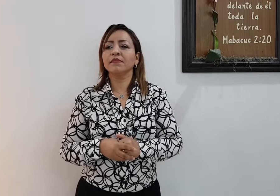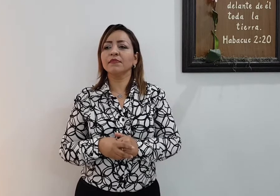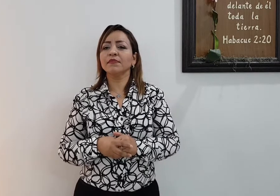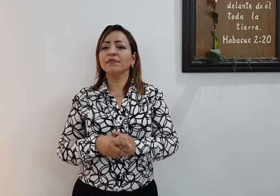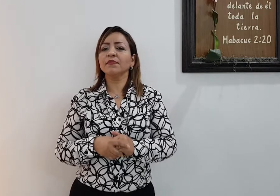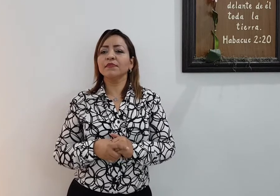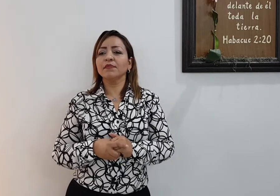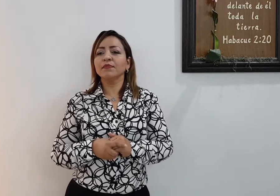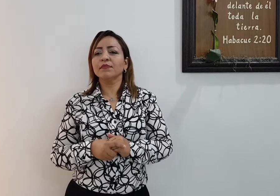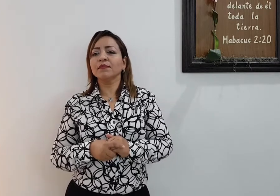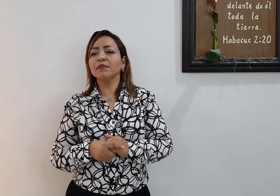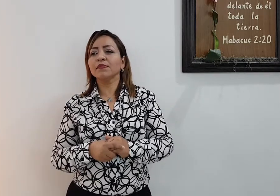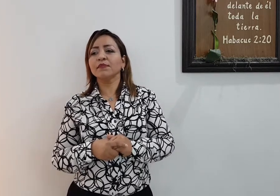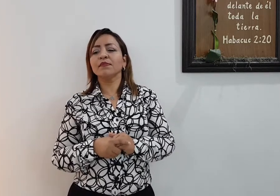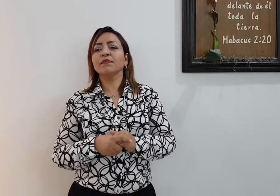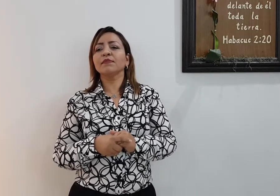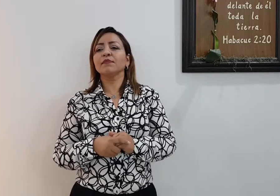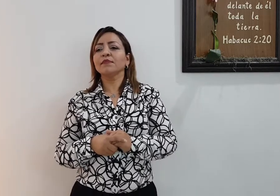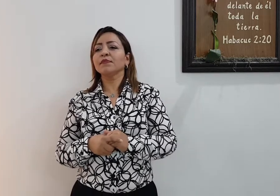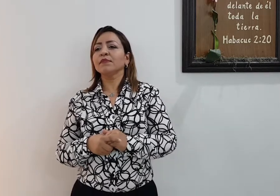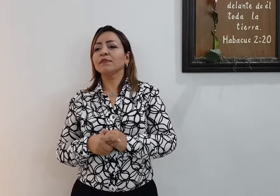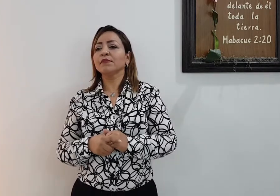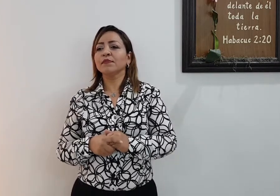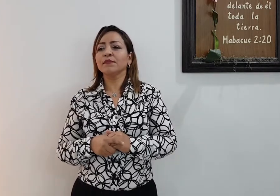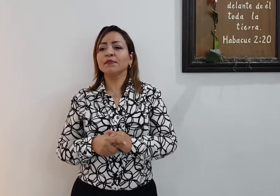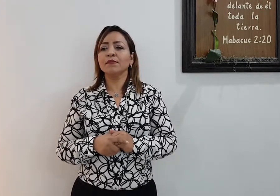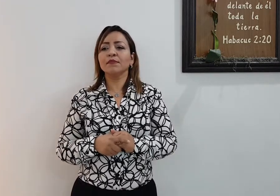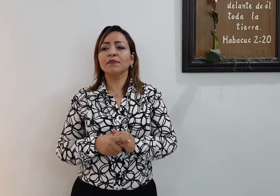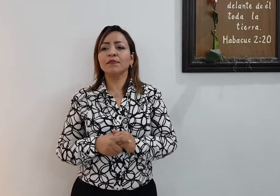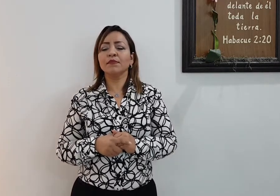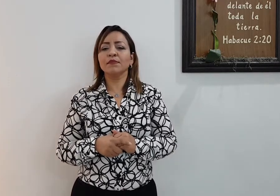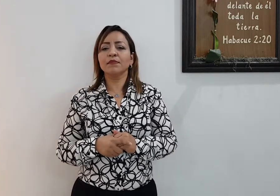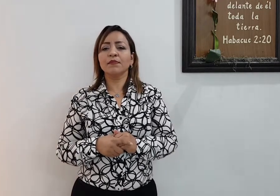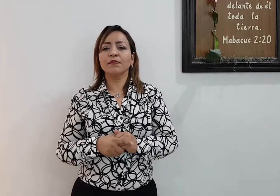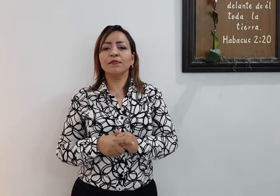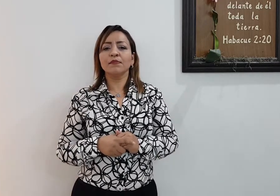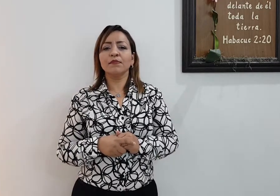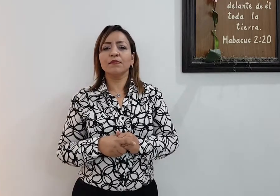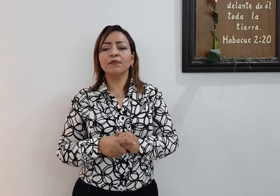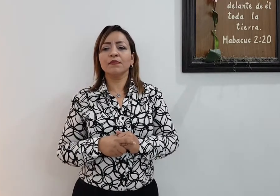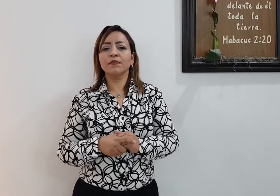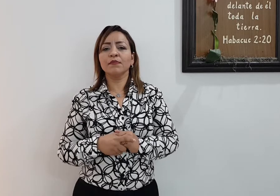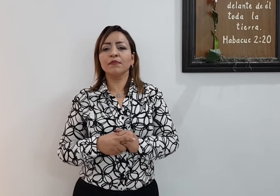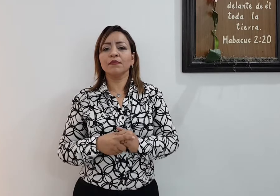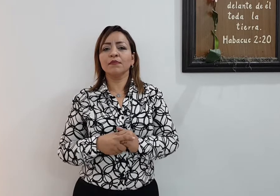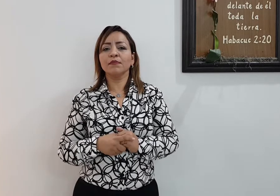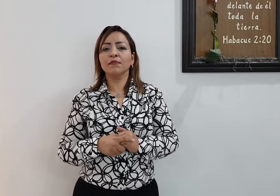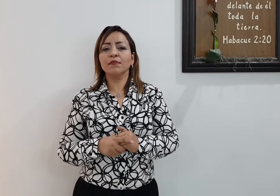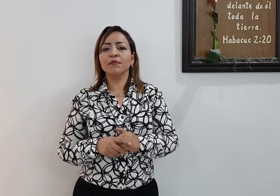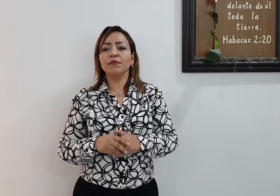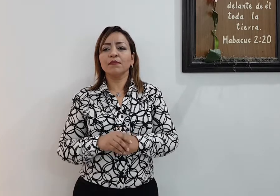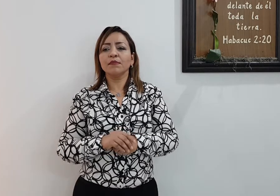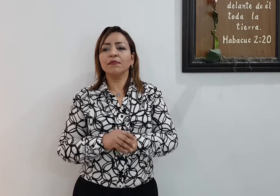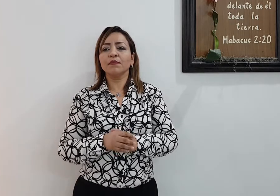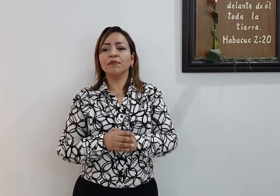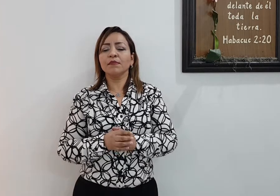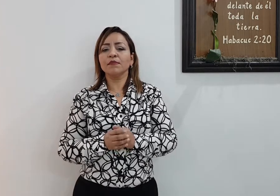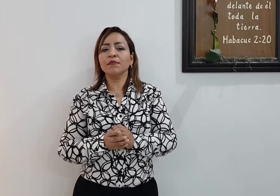No, hermana Delta. Aprender a oír la palabra de Dios, la Biblia